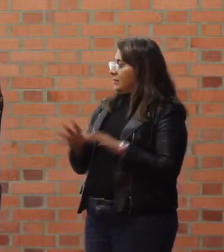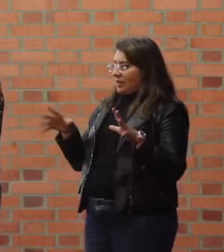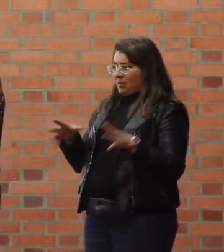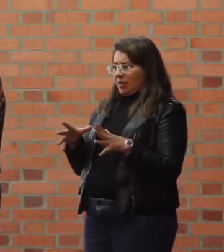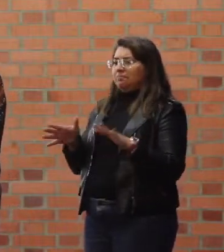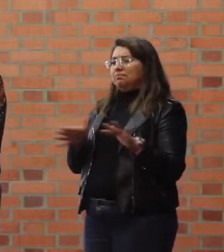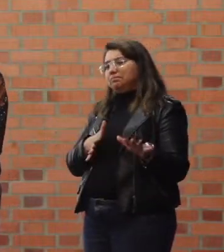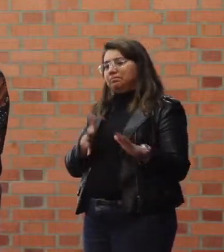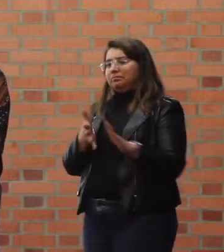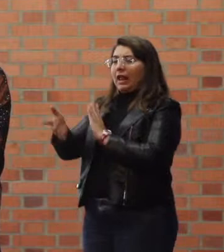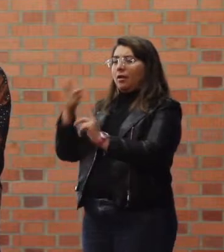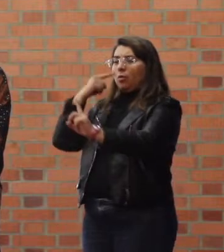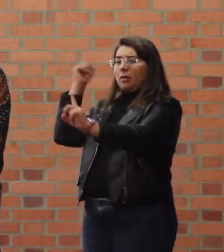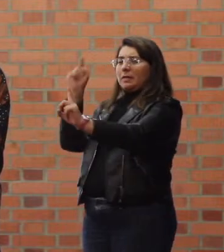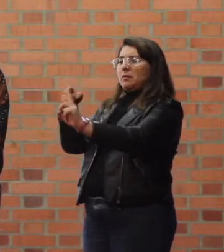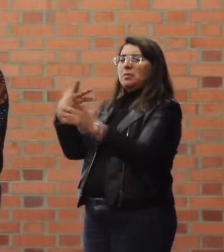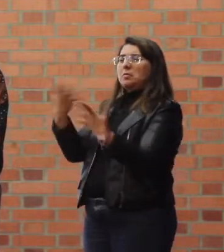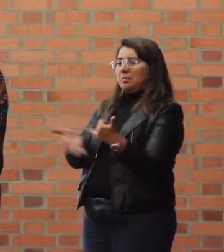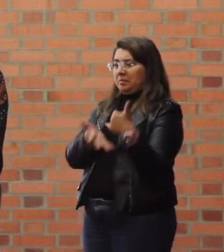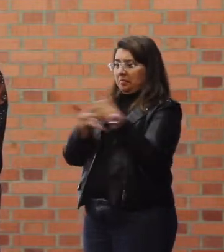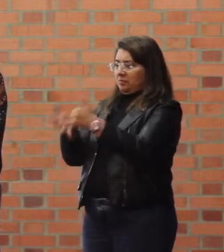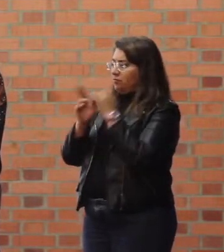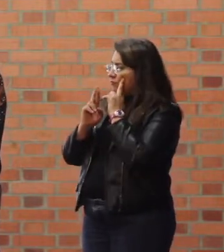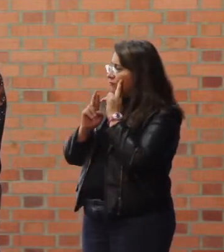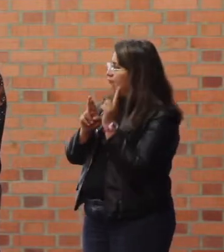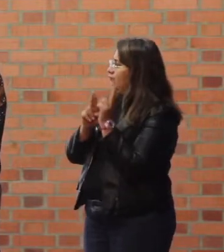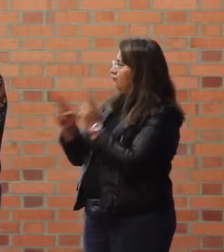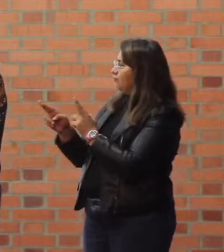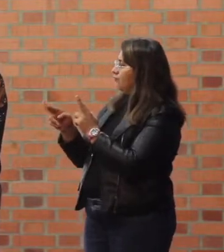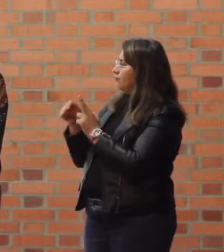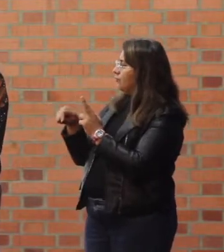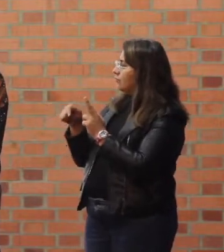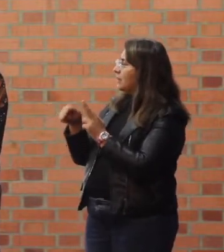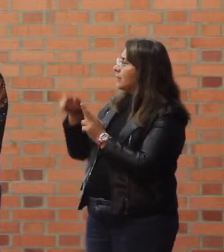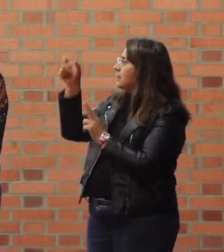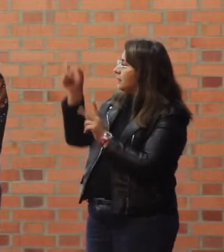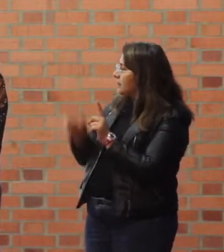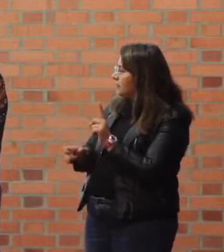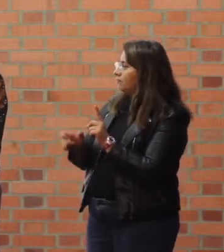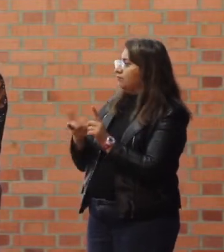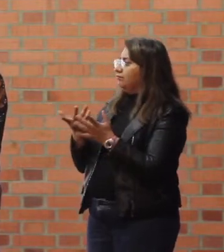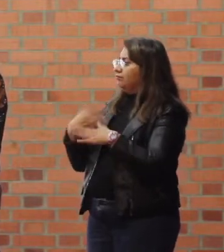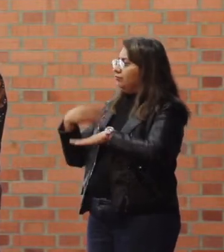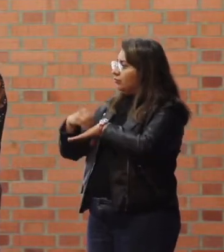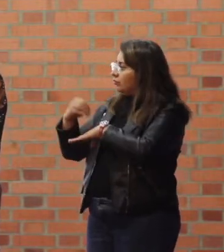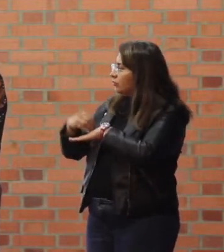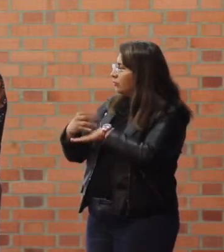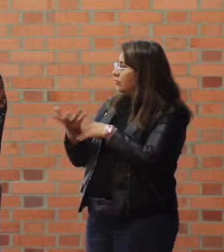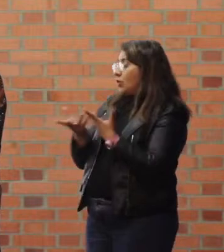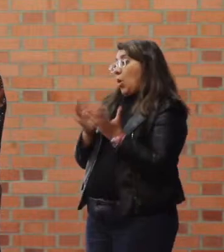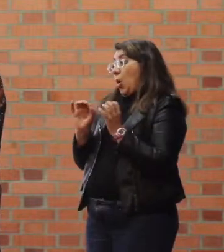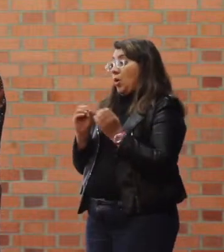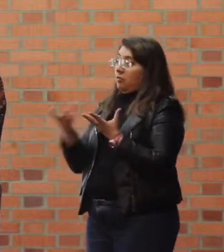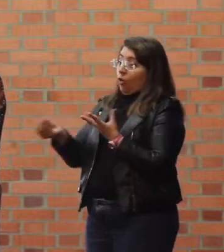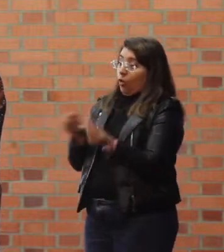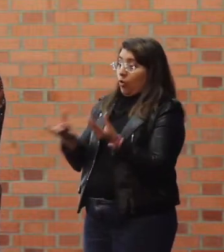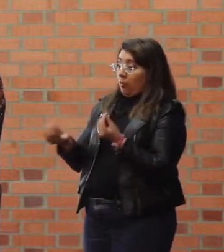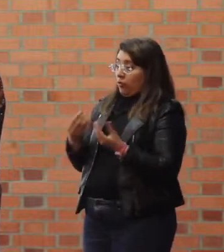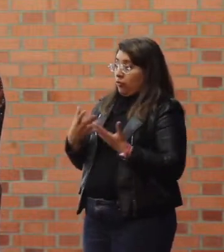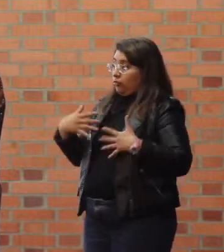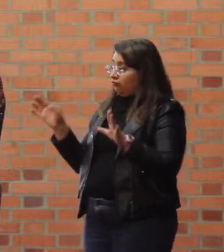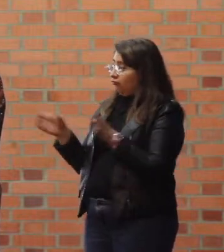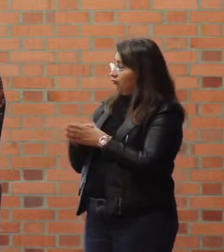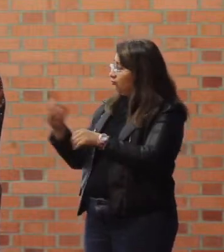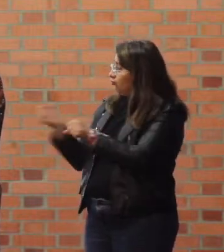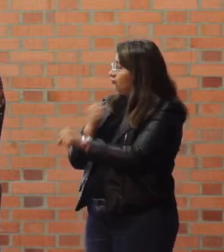este premio es ya lo han dicho Aquí bastante premiar personas organizaciones o grupos mediante